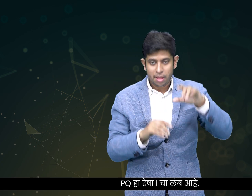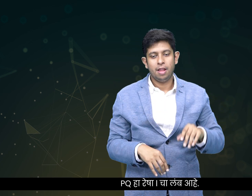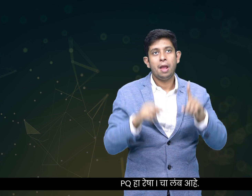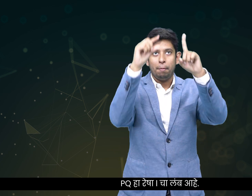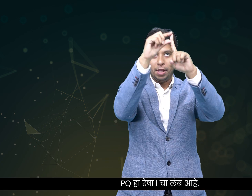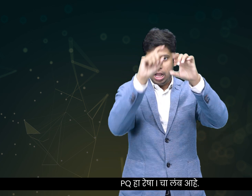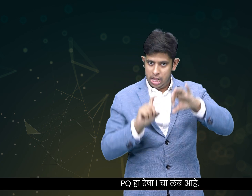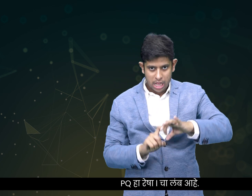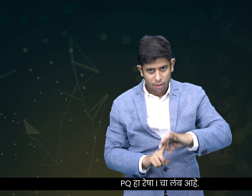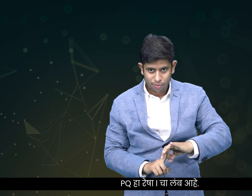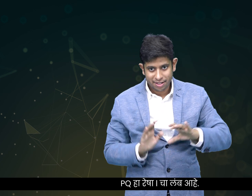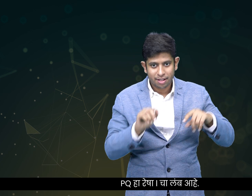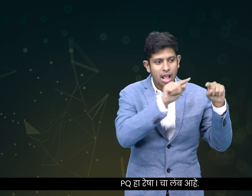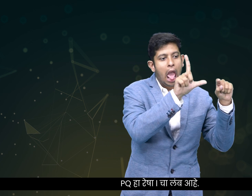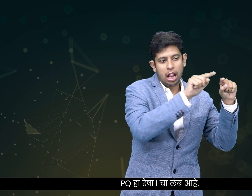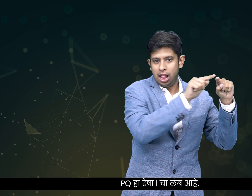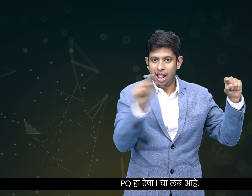PQ हा रेषाखंड L चा लंब आहे.